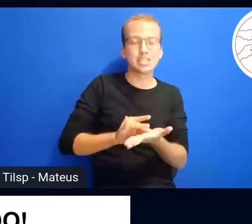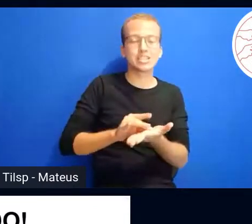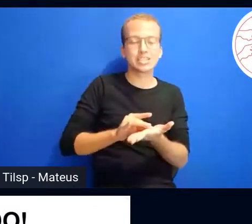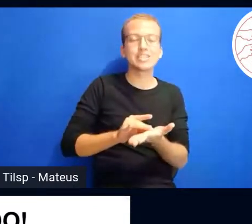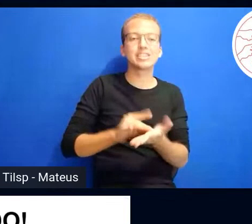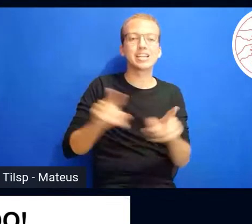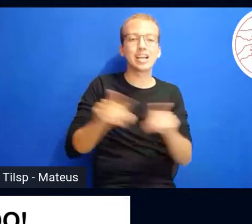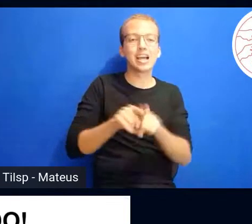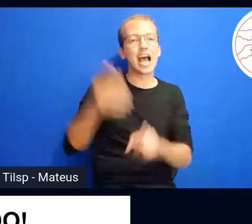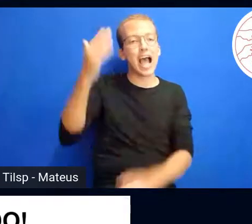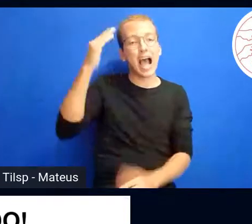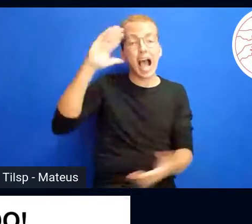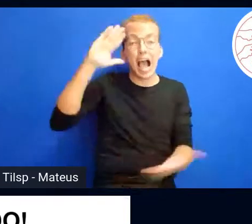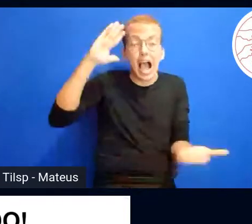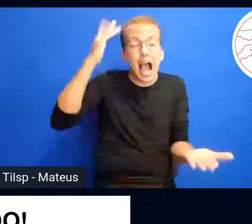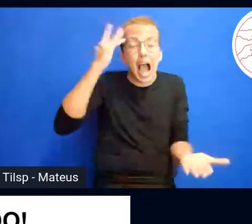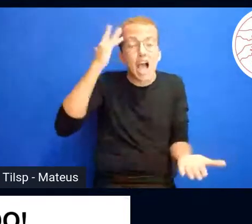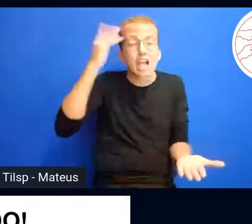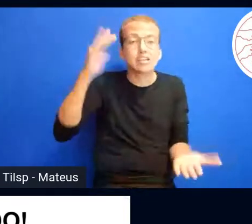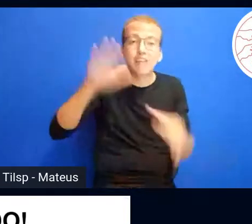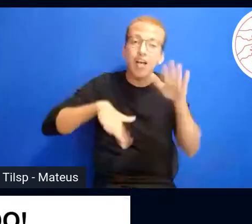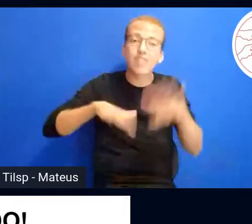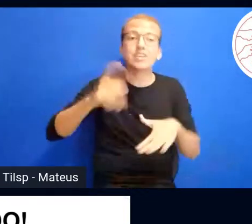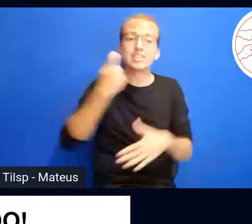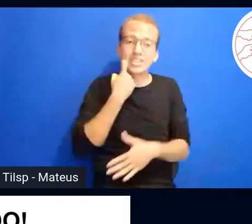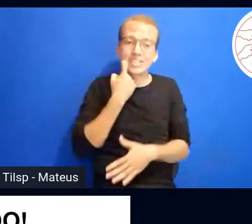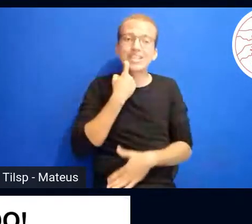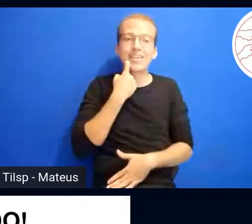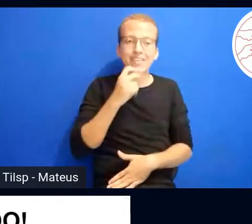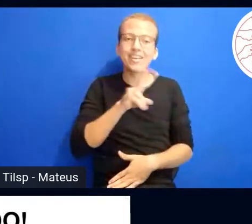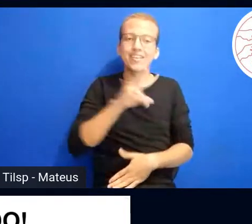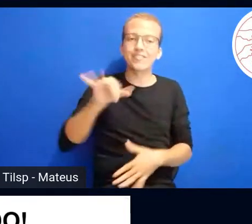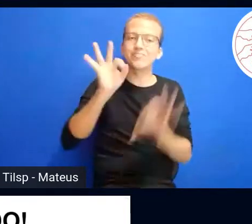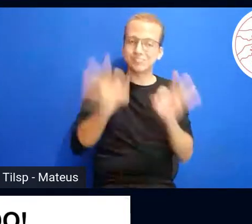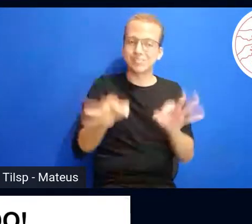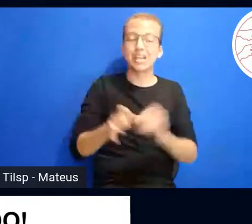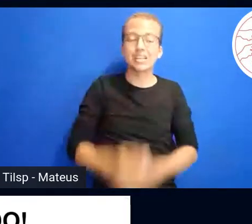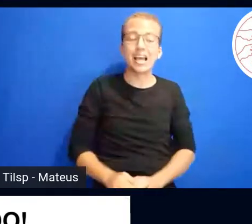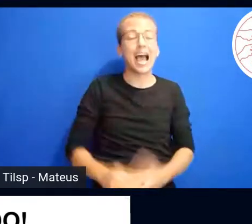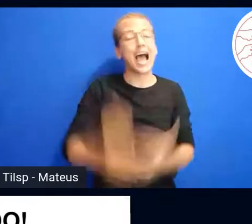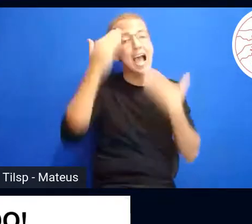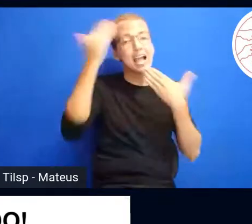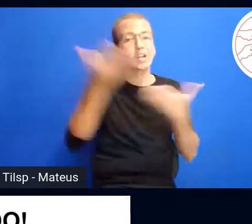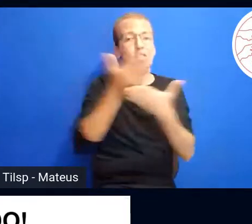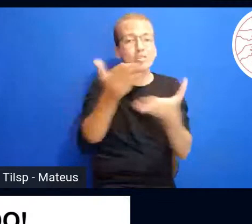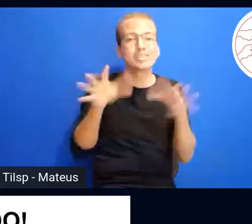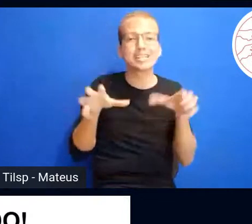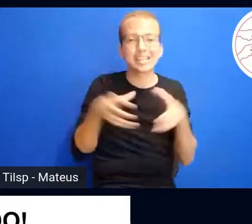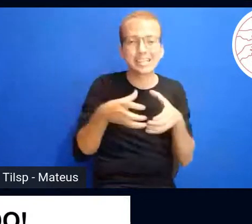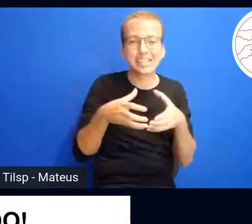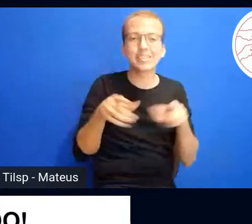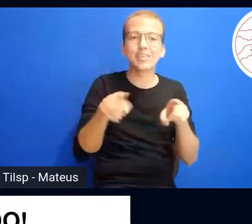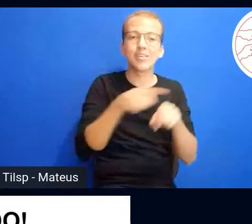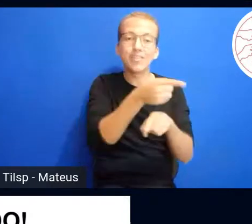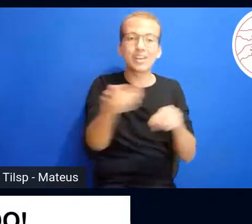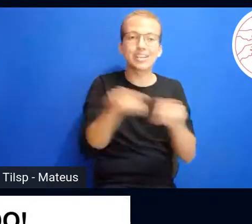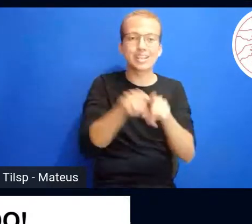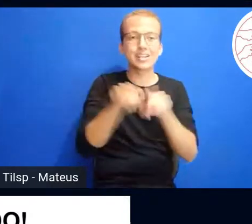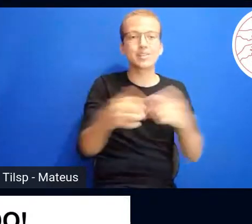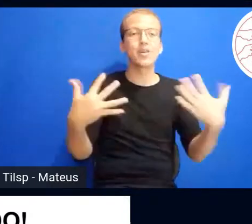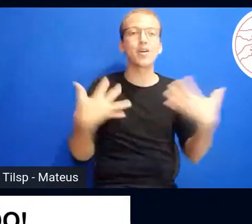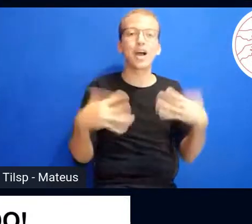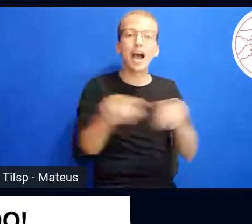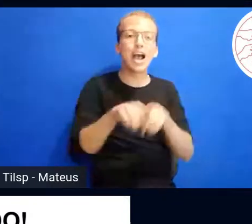compartilhar com vocês. Agradeço mais uma vez a toda a equipe, a todos que estão assistindo, ao Mateus que me interpretou